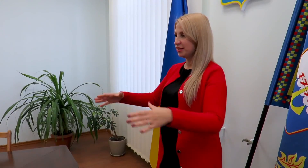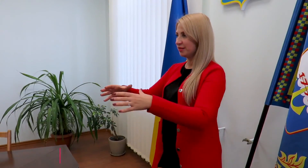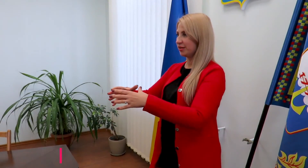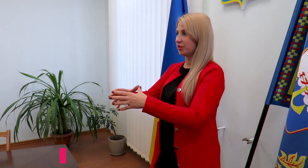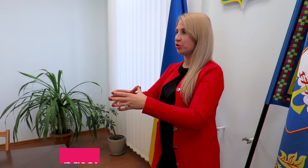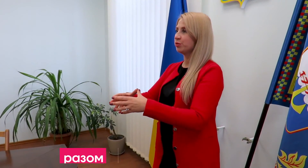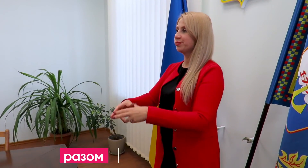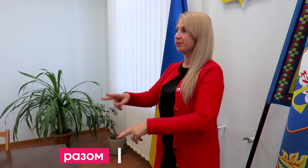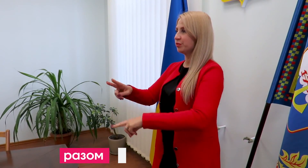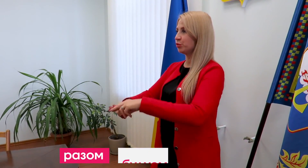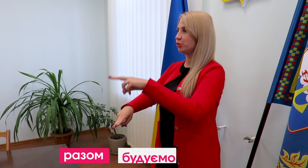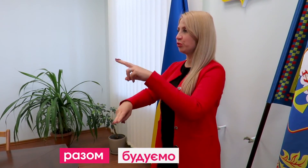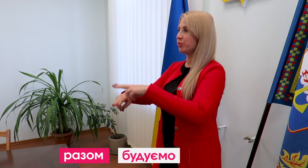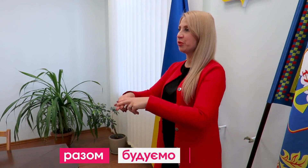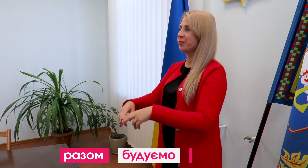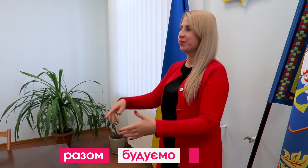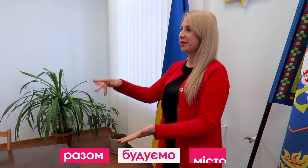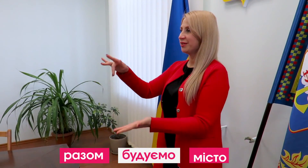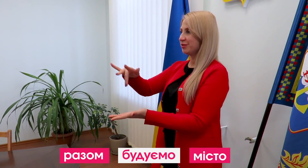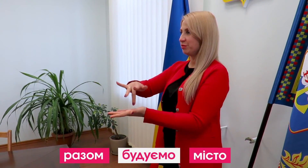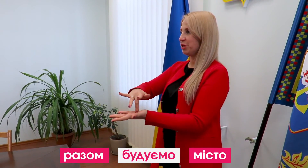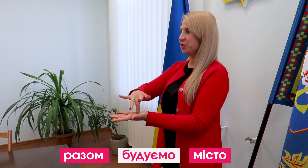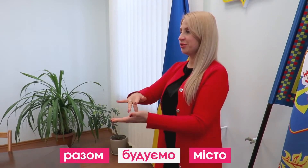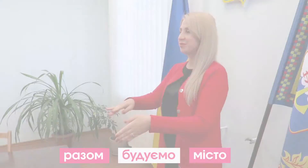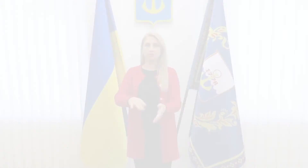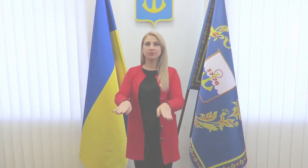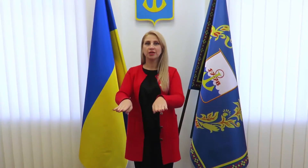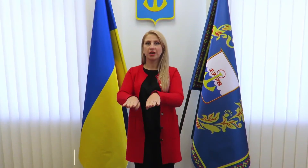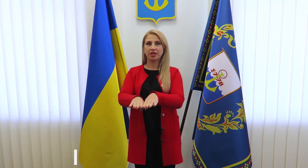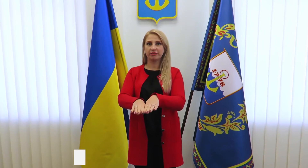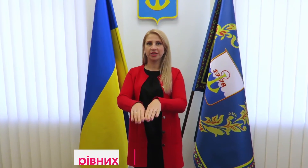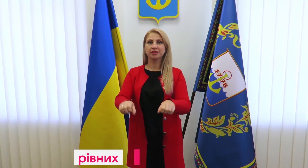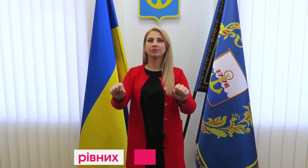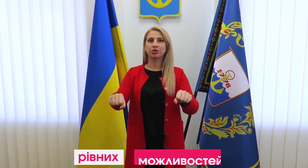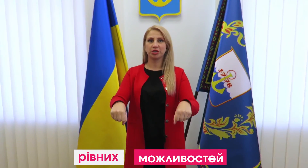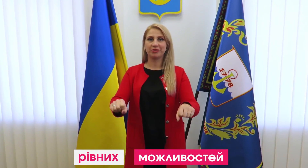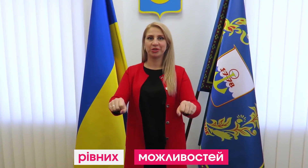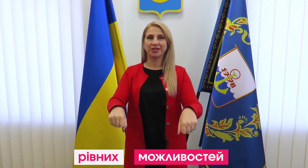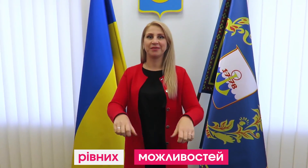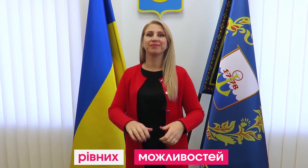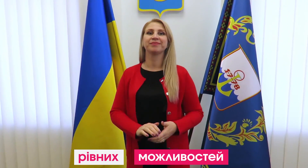Разом будуємо місто рівних можливостей!